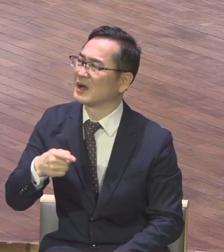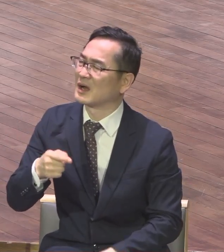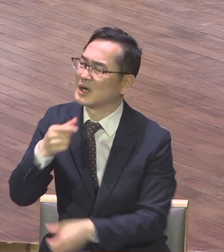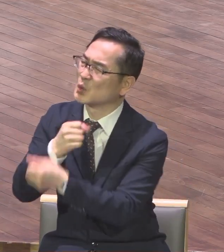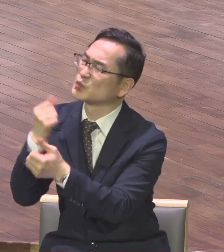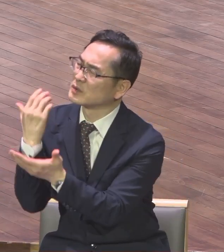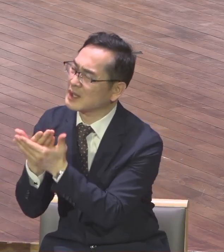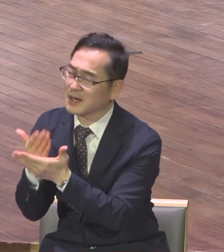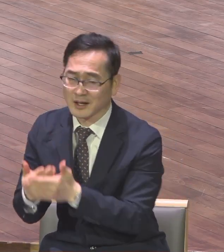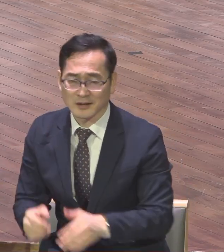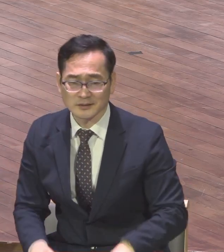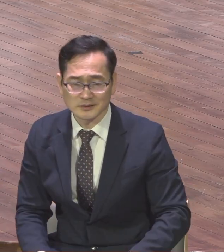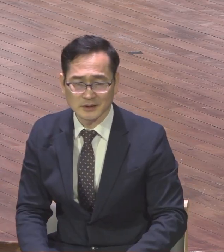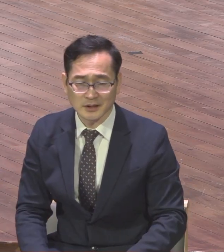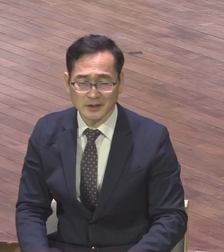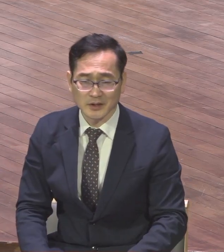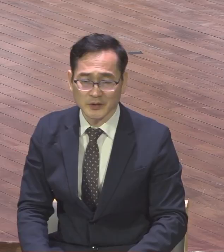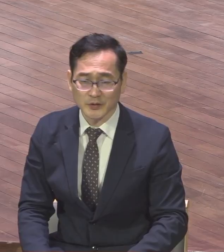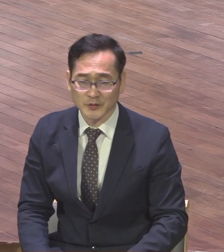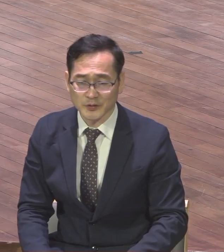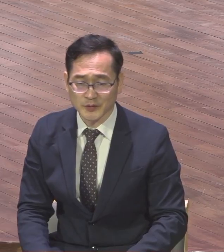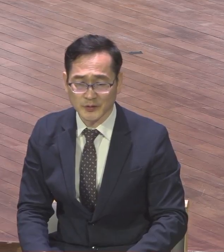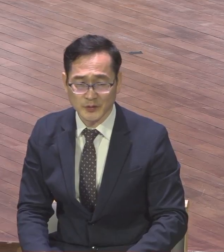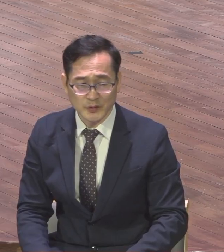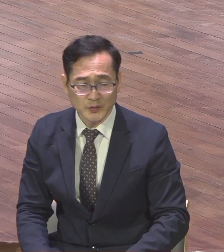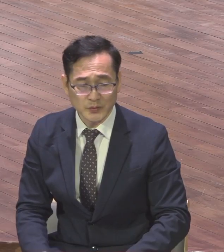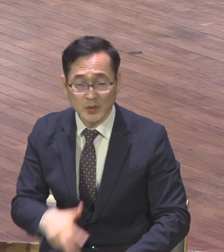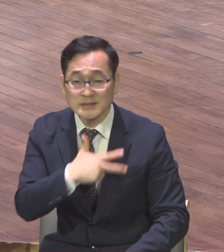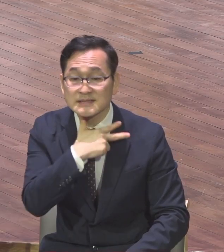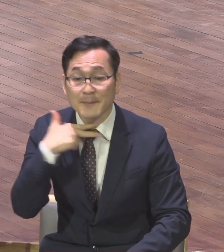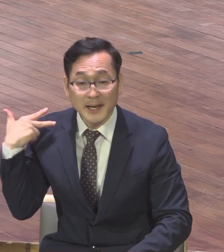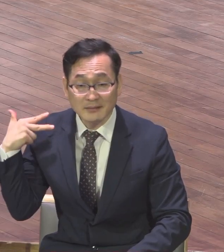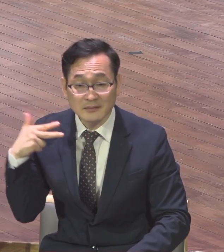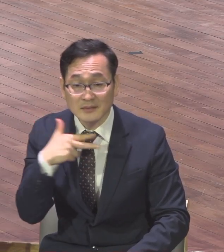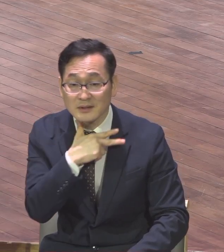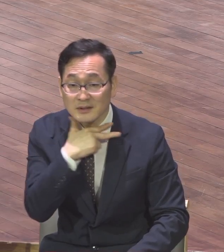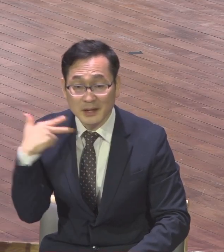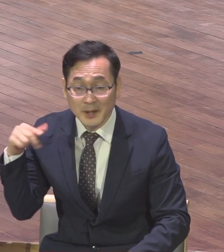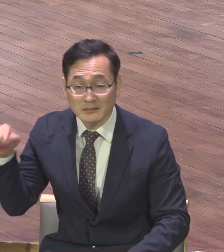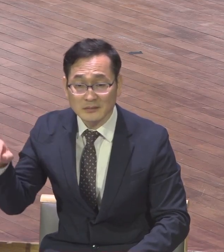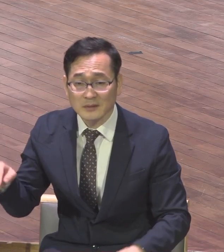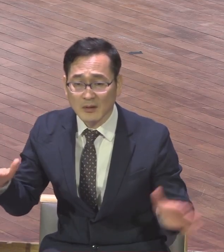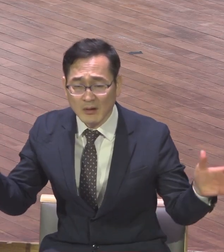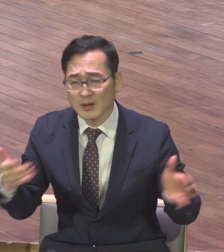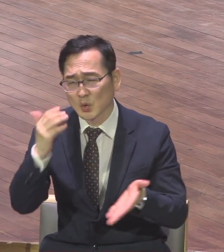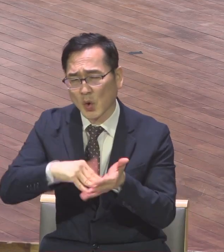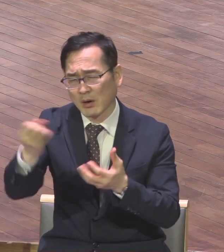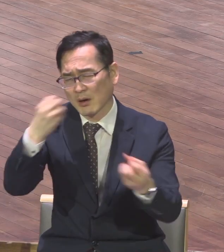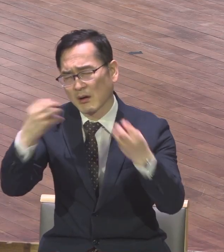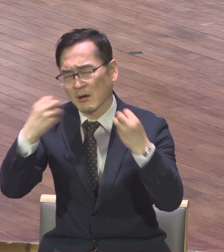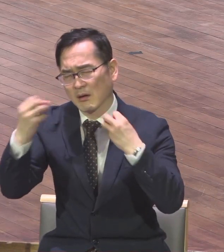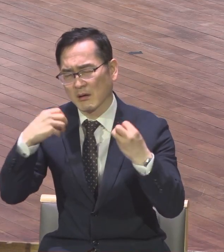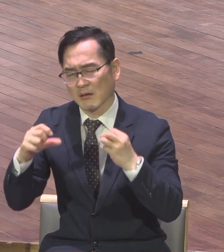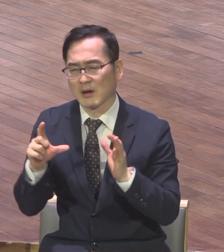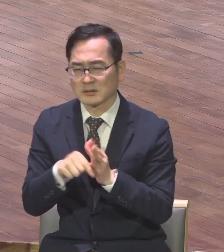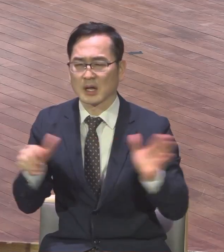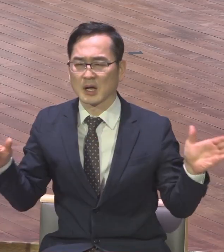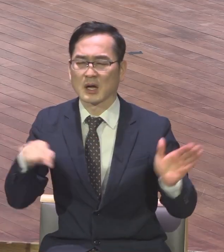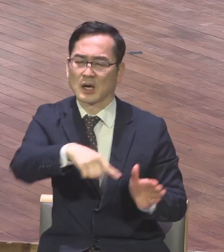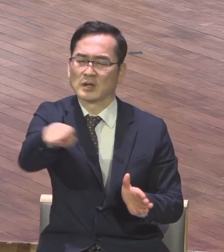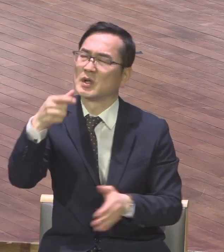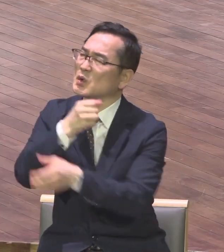그래서 지구상에요, 단 한 명도 미워하는 사람, 원수 맺는 사람, 보기 싫은 사람 있으면 안